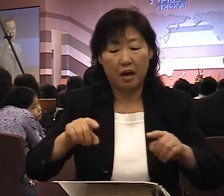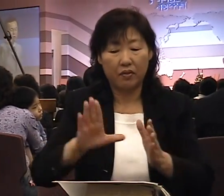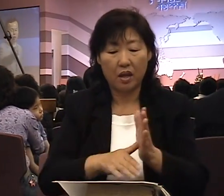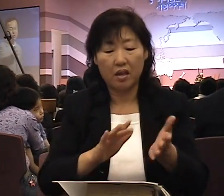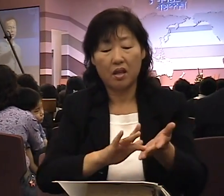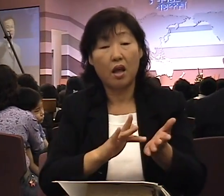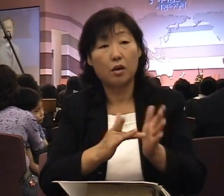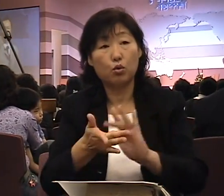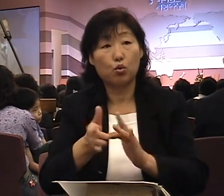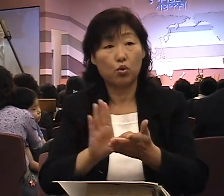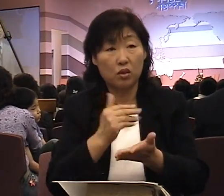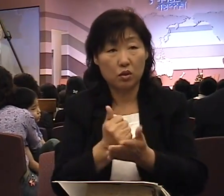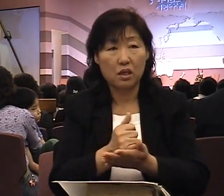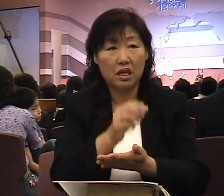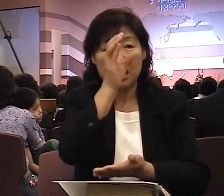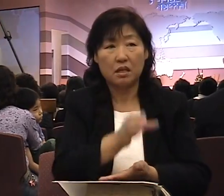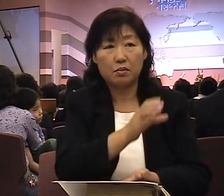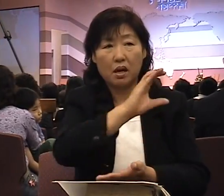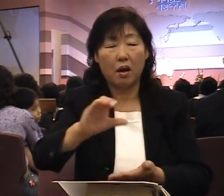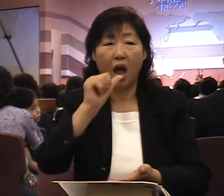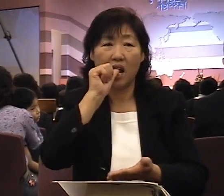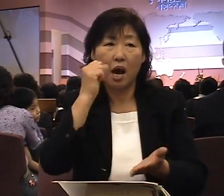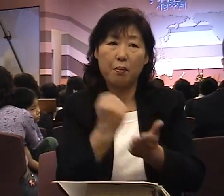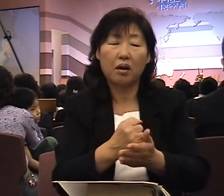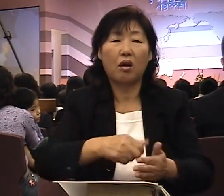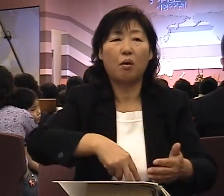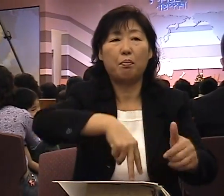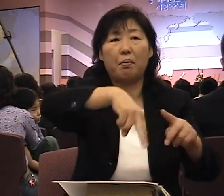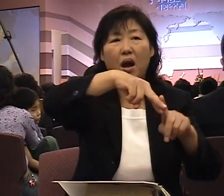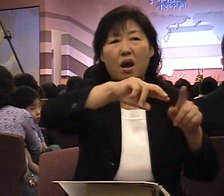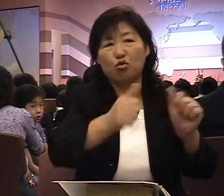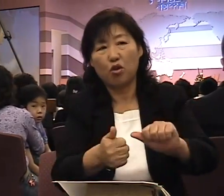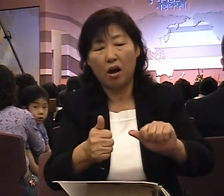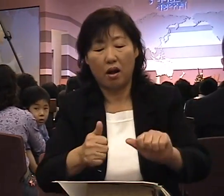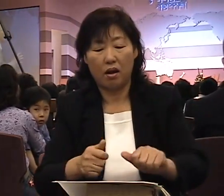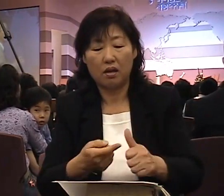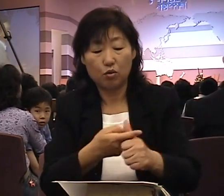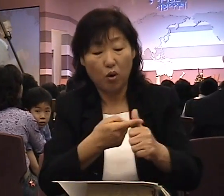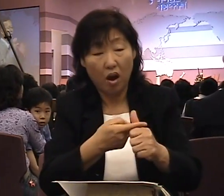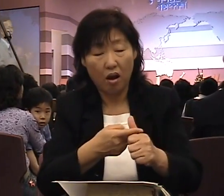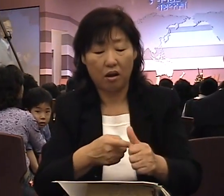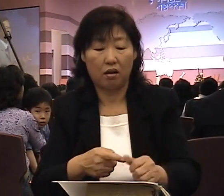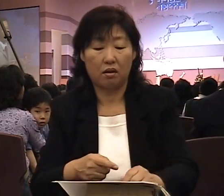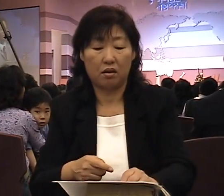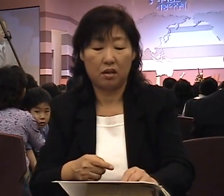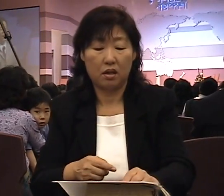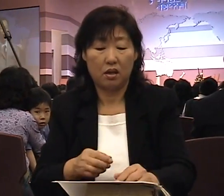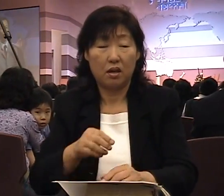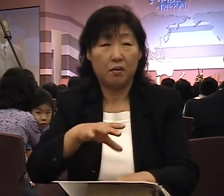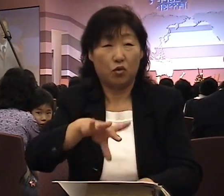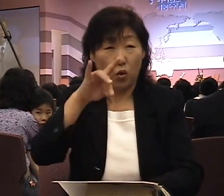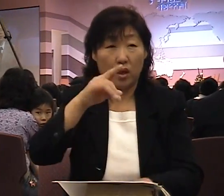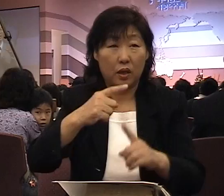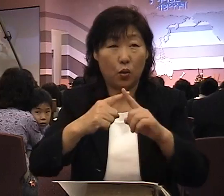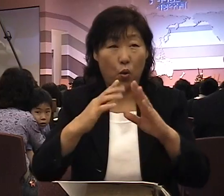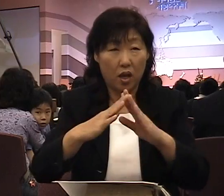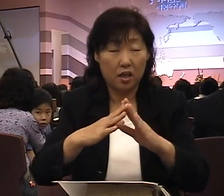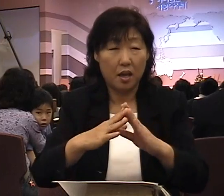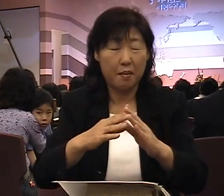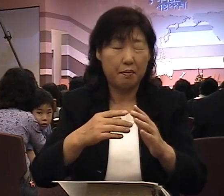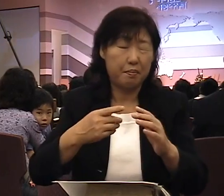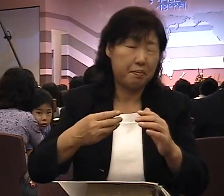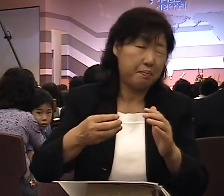못 박혀 죽이는 그러한 세력이 되었고 나중에 주님의 초대교회를 핍박하는 세력이 되었습니다. 로마